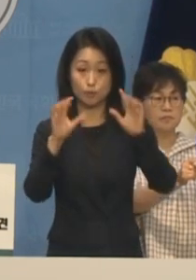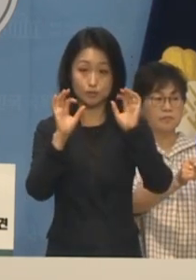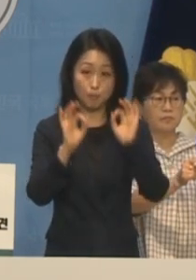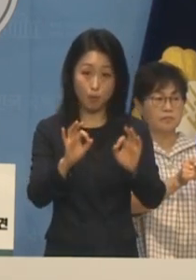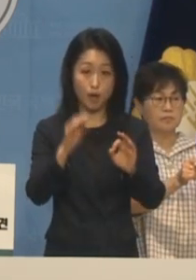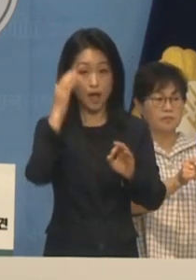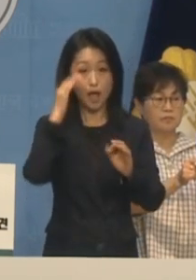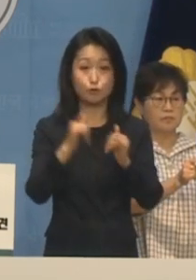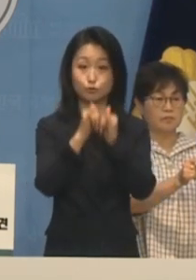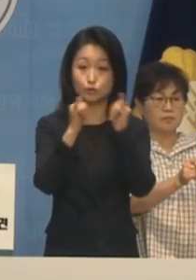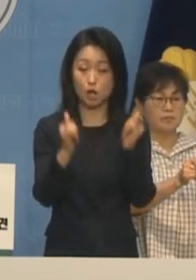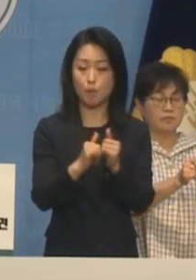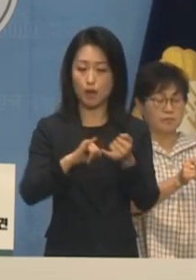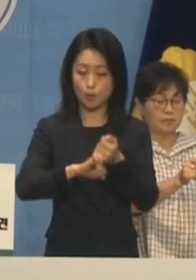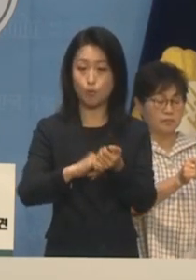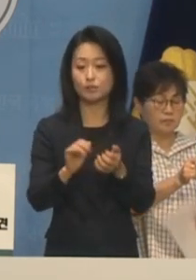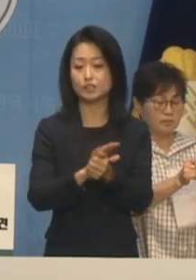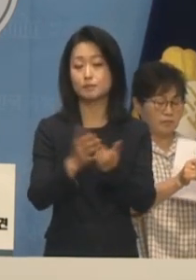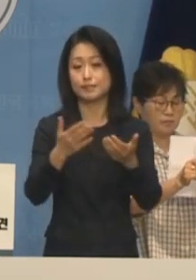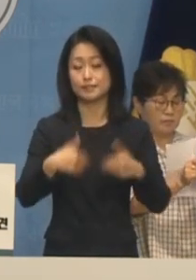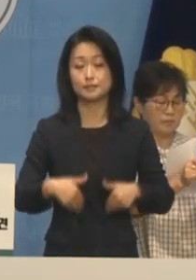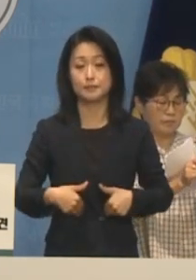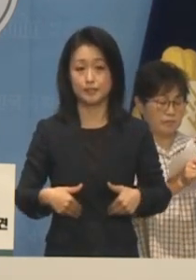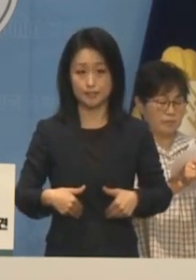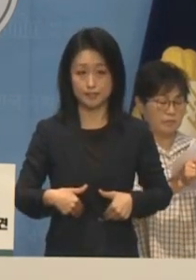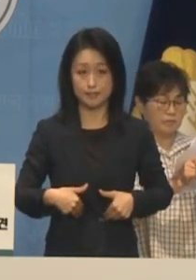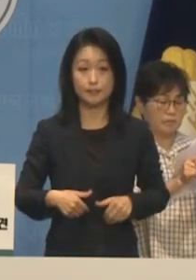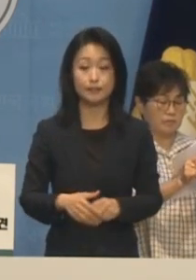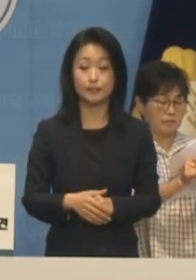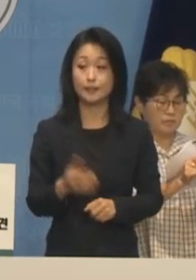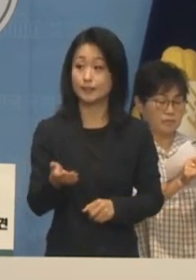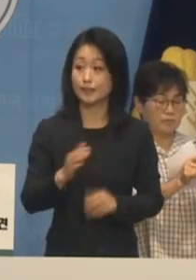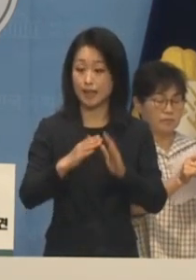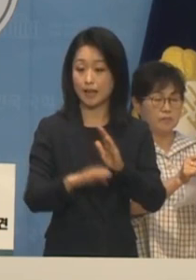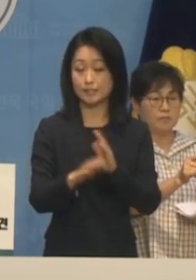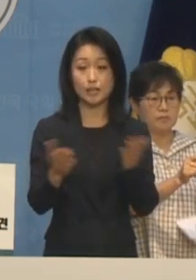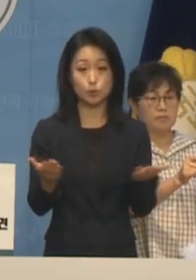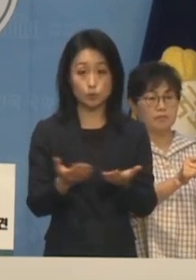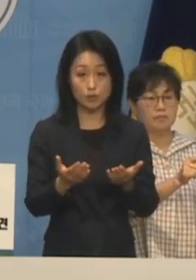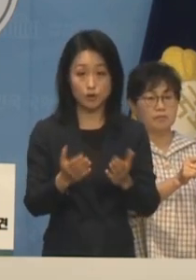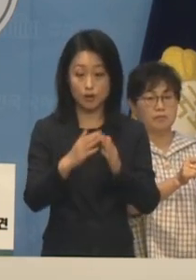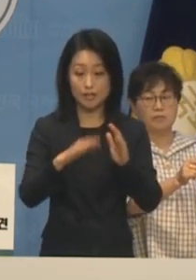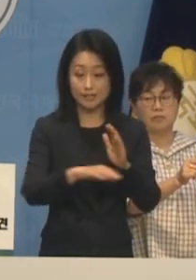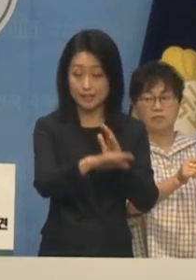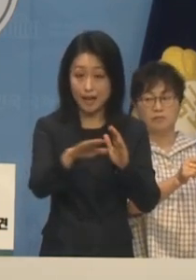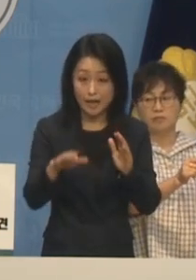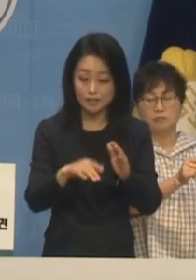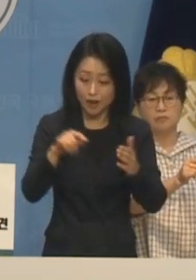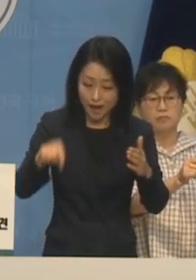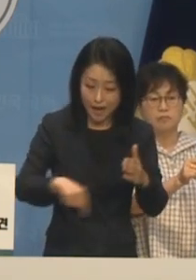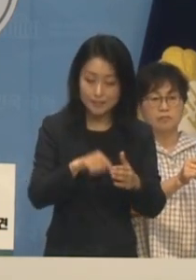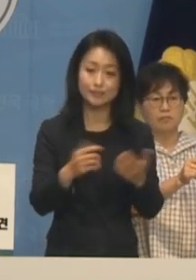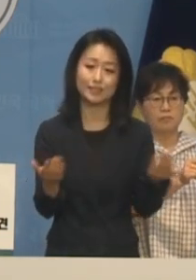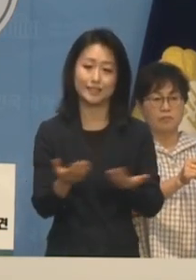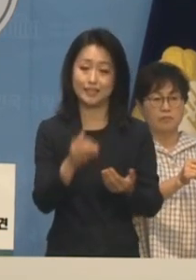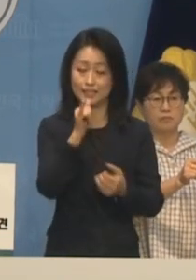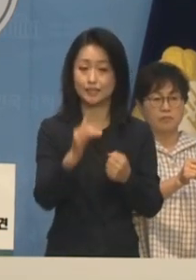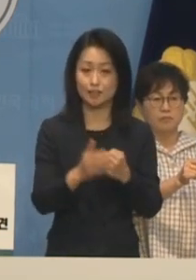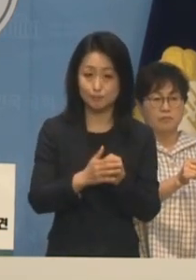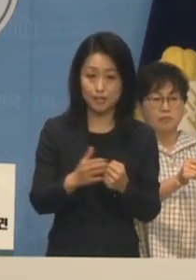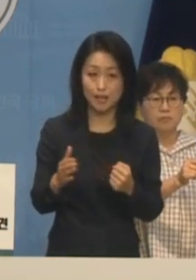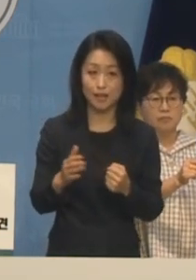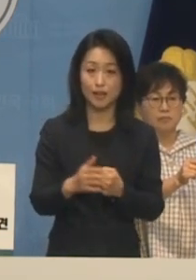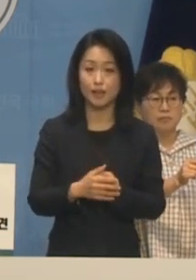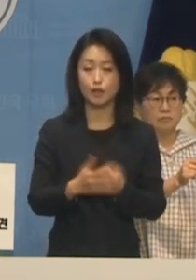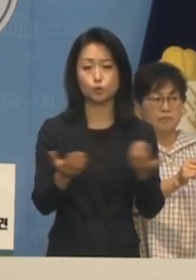우리 사회에 꼭 필요한 서비스가 되었습니다. 그런데 가사노동은 사업장이 아닌 가정에서 이루어진다는 이유로